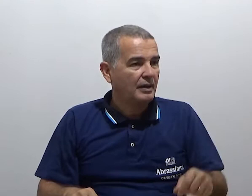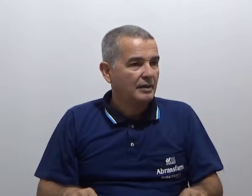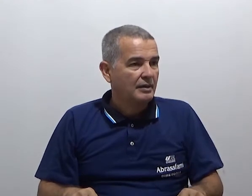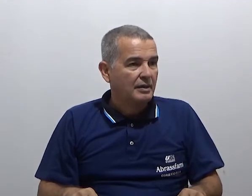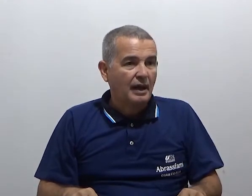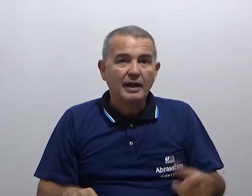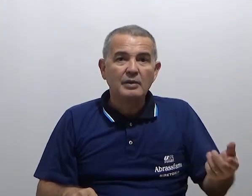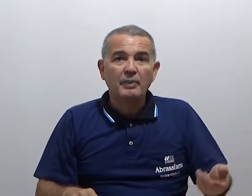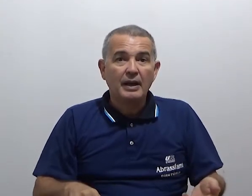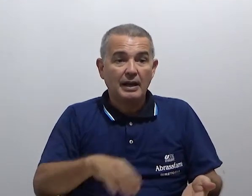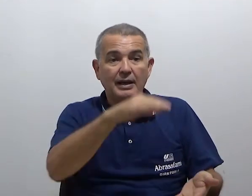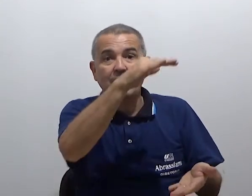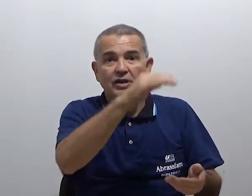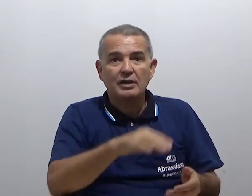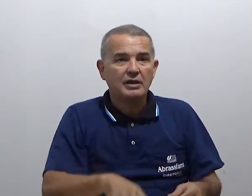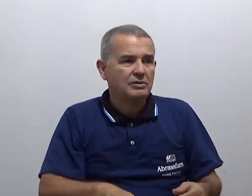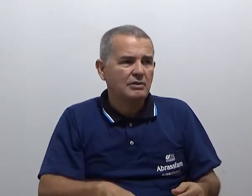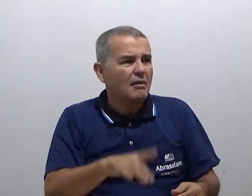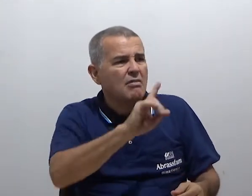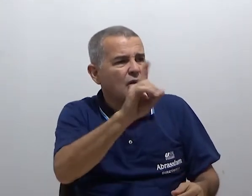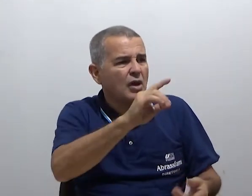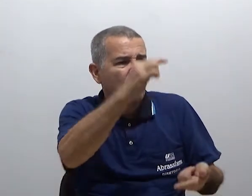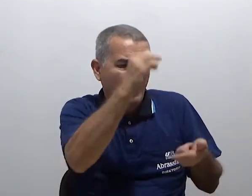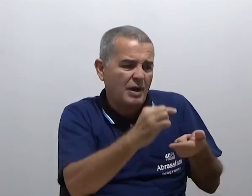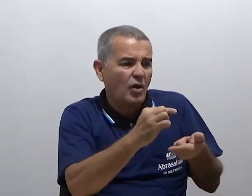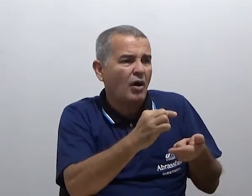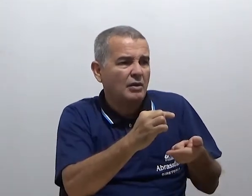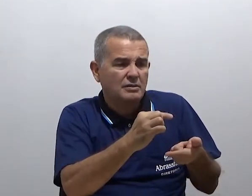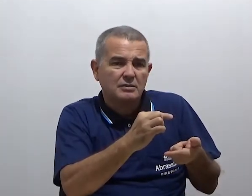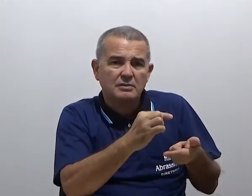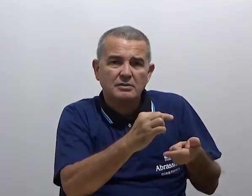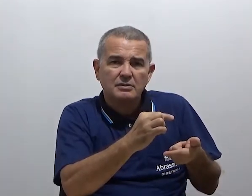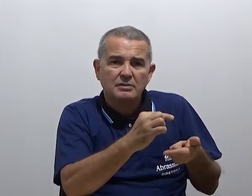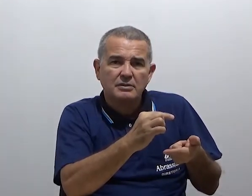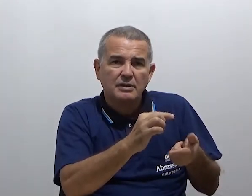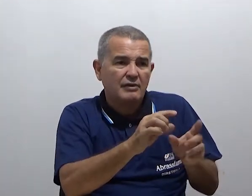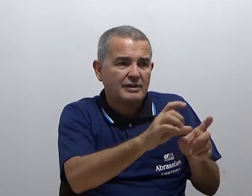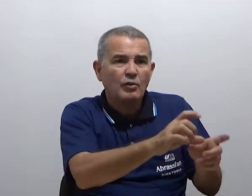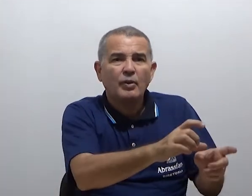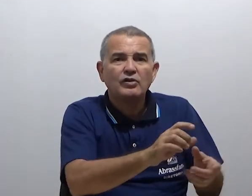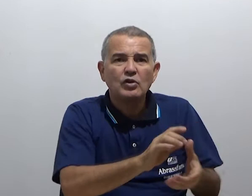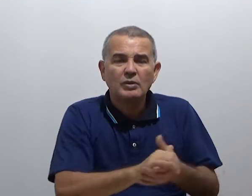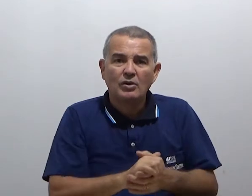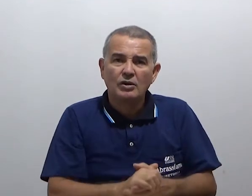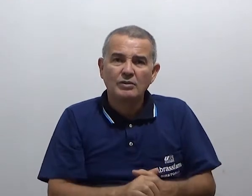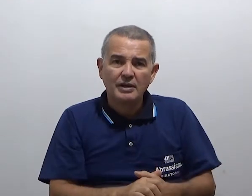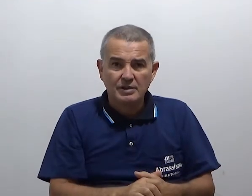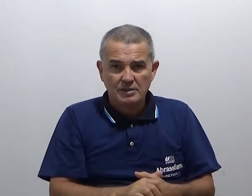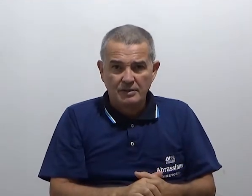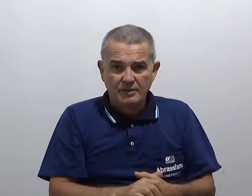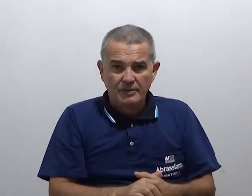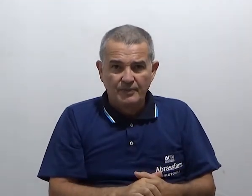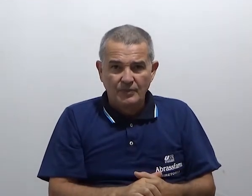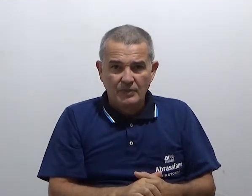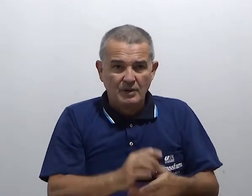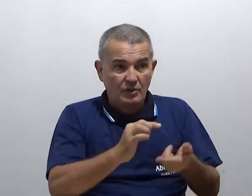vai e pega. Aí ele pega a caixa grande. Não, menor. Aí vai estar o potinho menor do